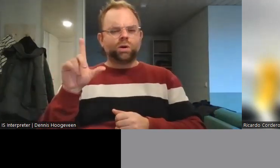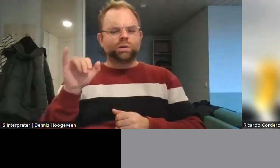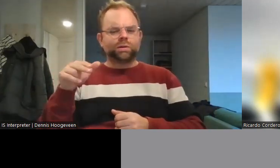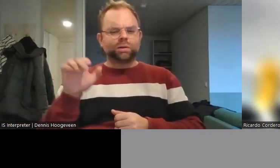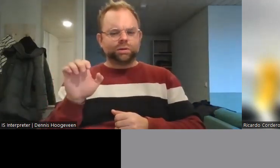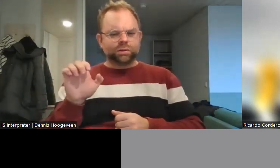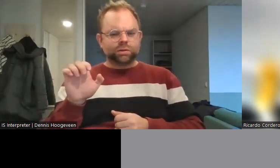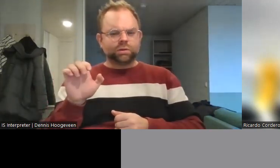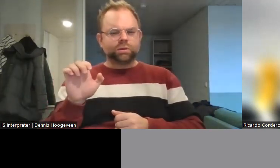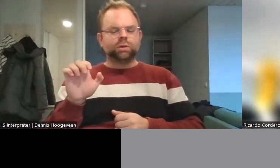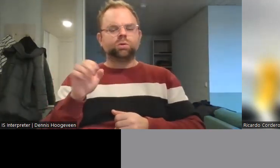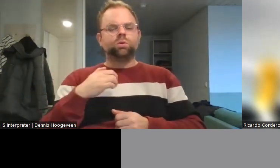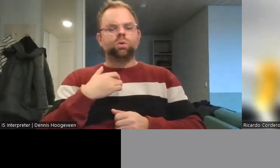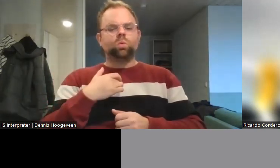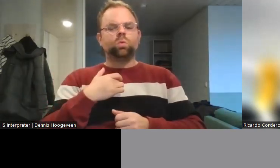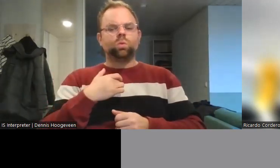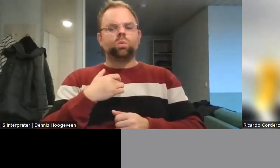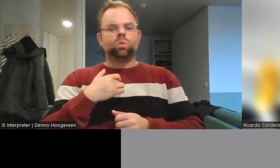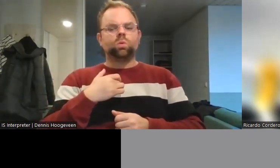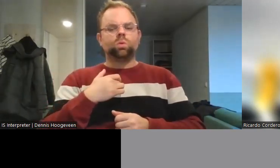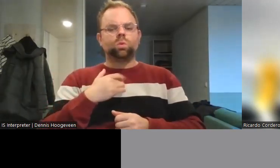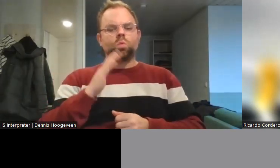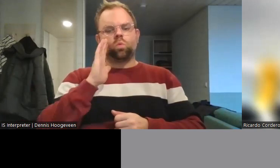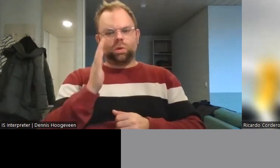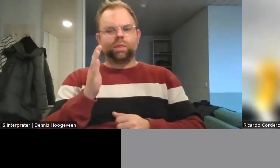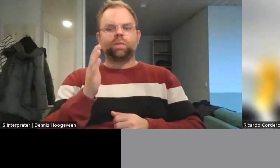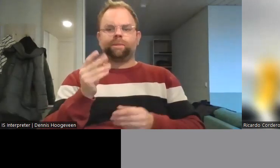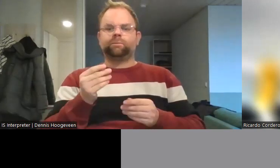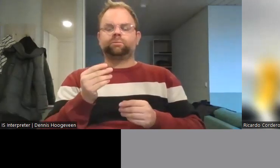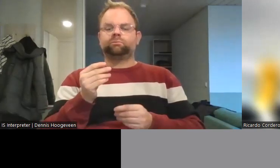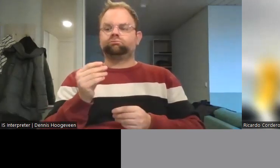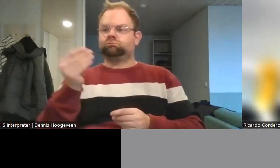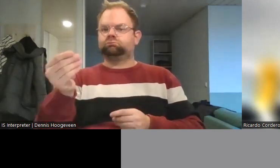d'allumer votre microphone si vous voulez partager avec nous. Je vous prie